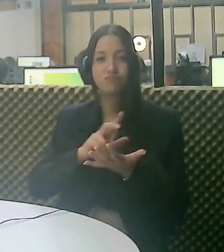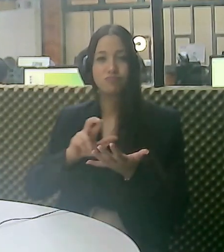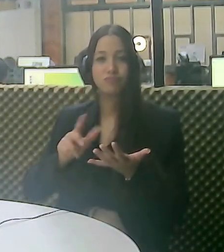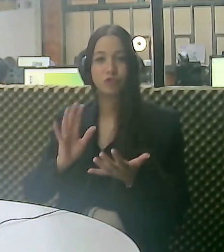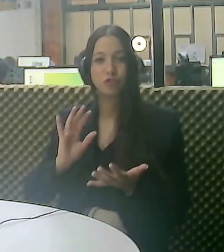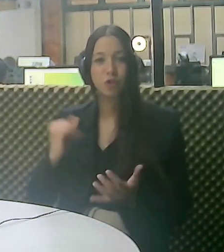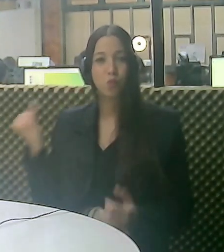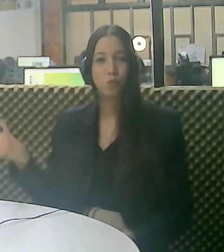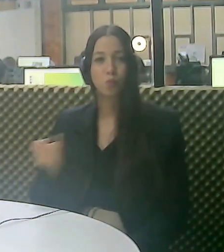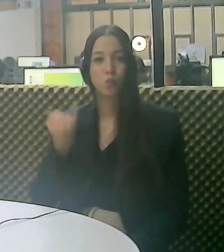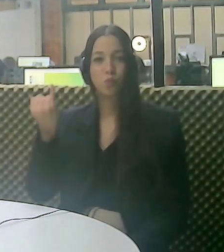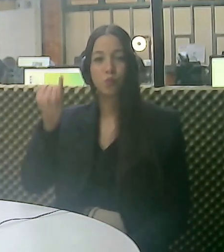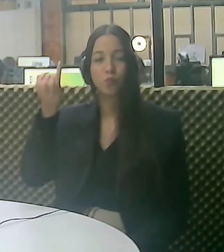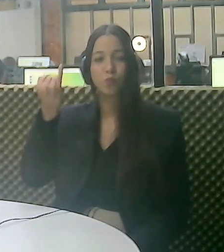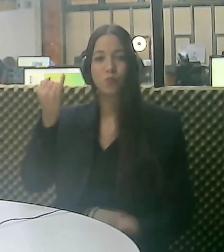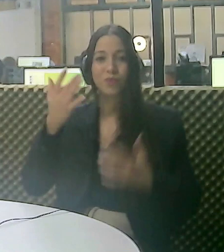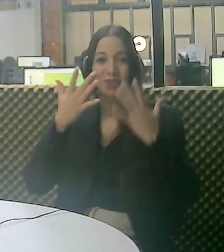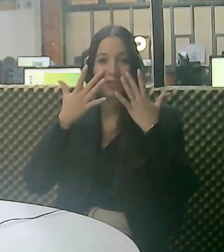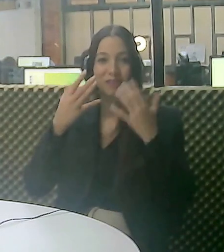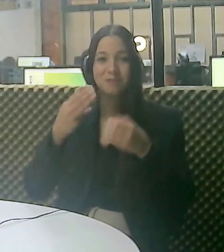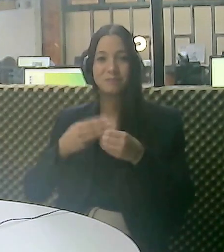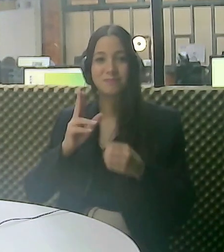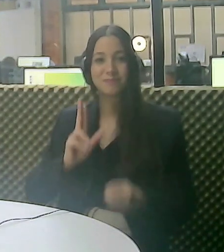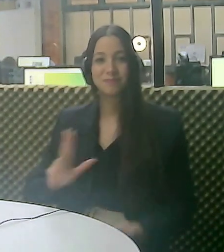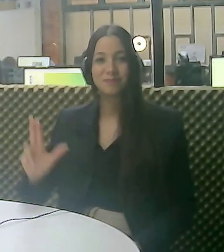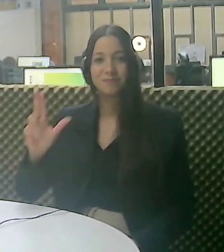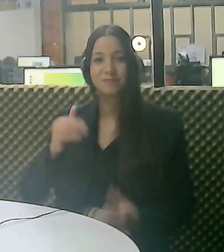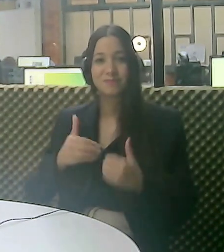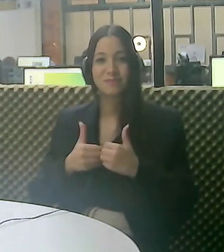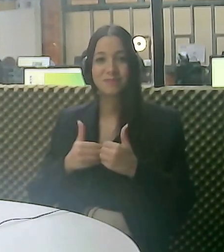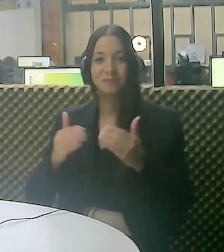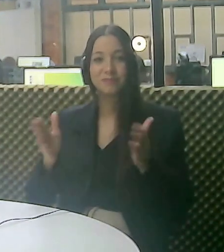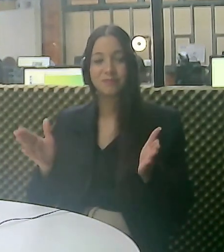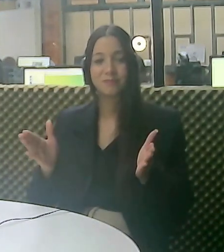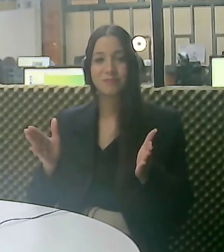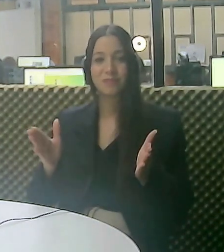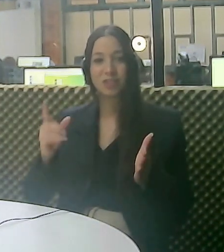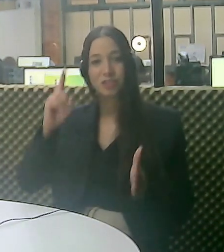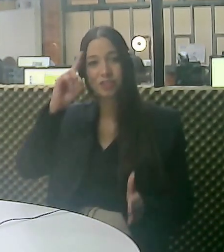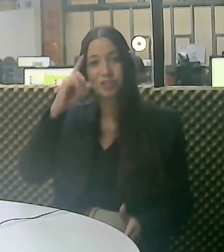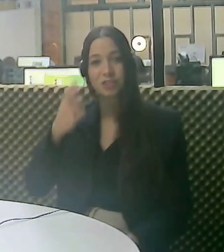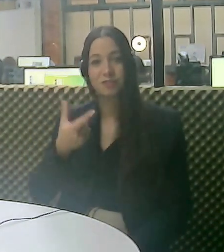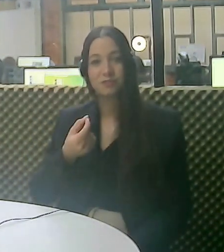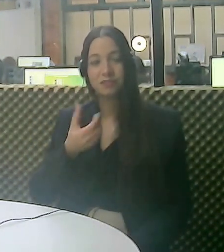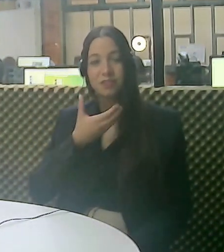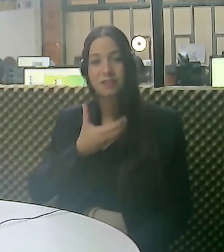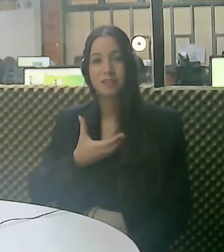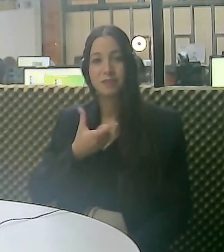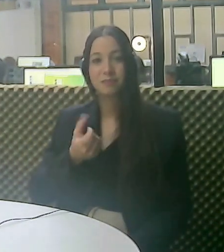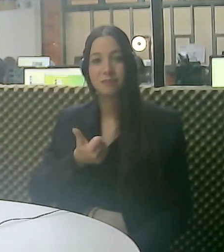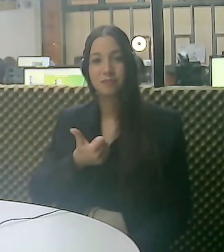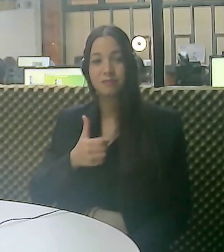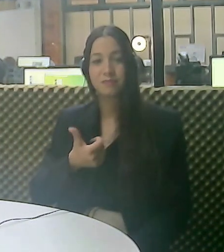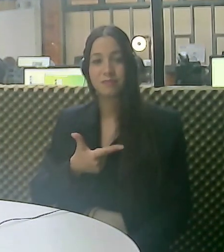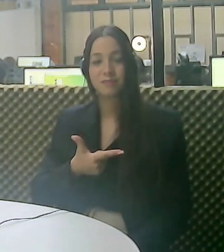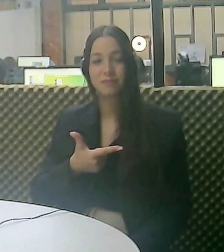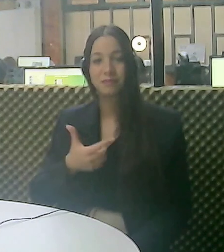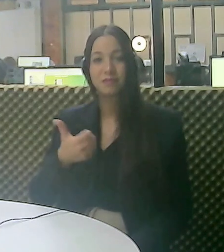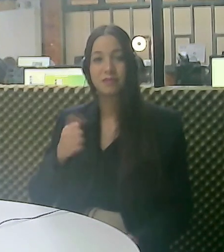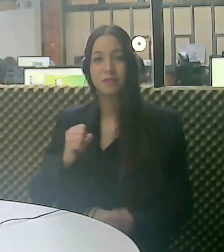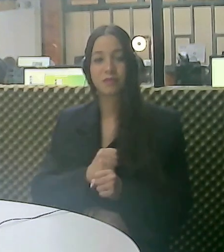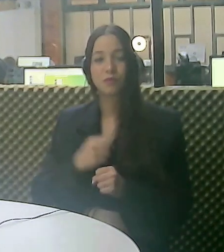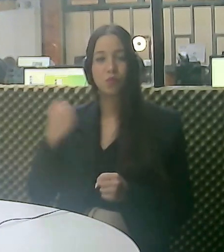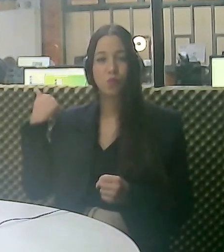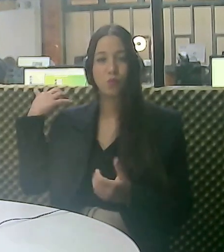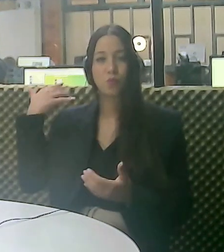culturais importantes. O Teatro Municipal de Uberlândia abriu suas portas à comunidade em 20 de dezembro de 2012 e, nesses 10 anos de